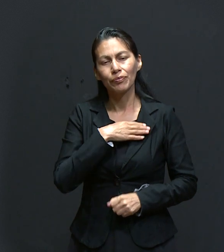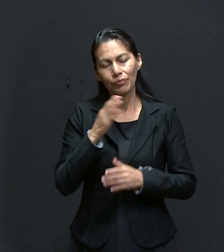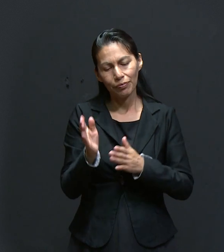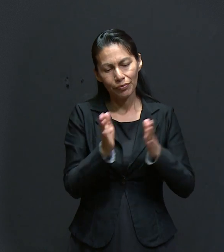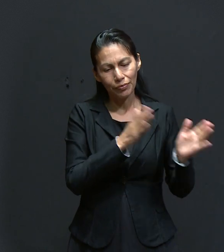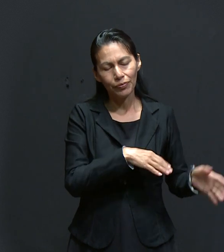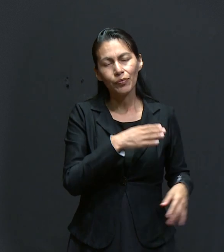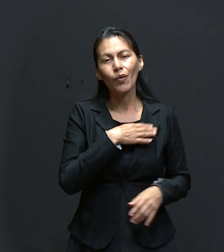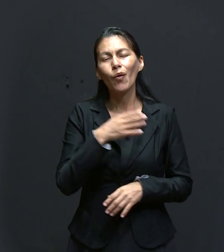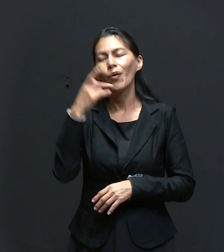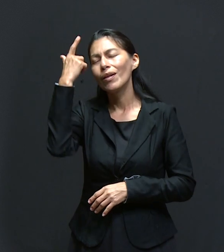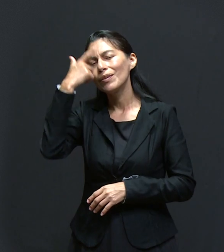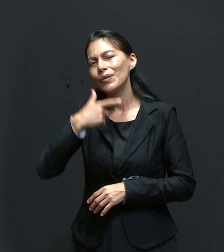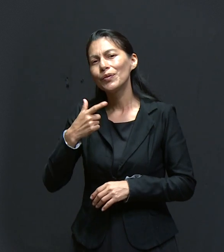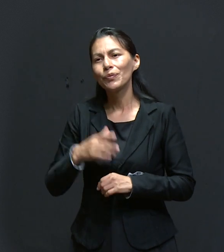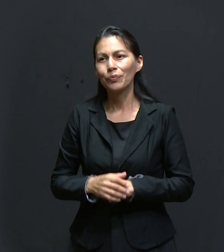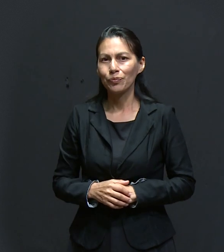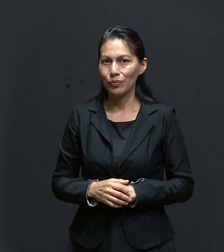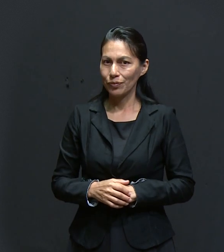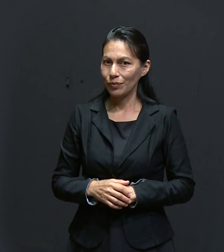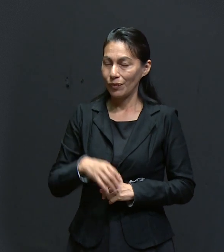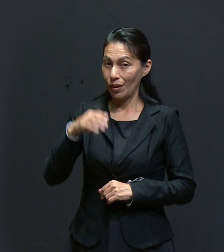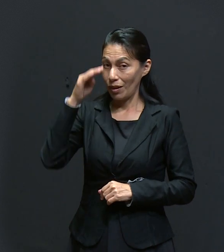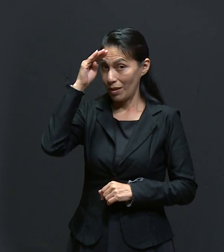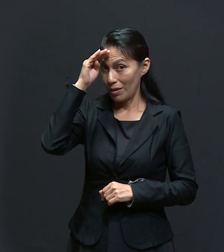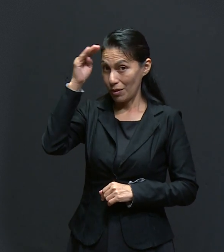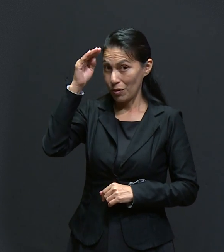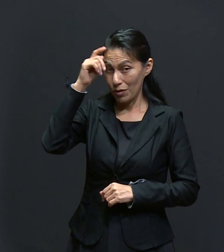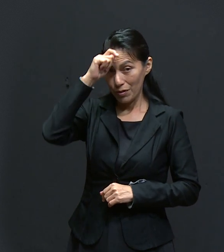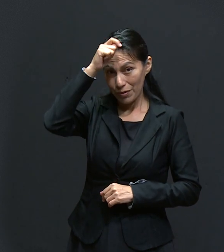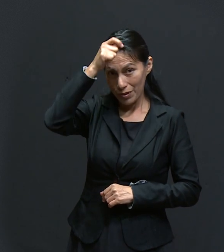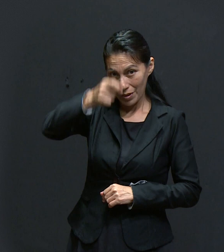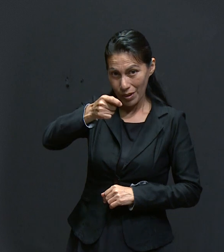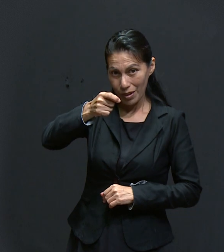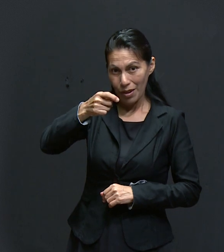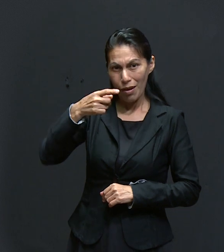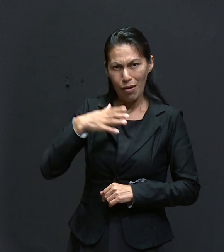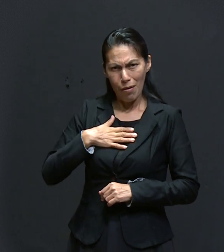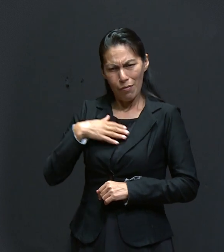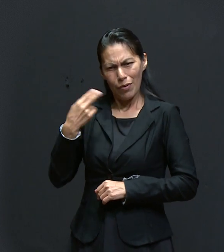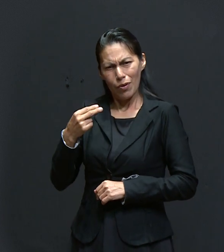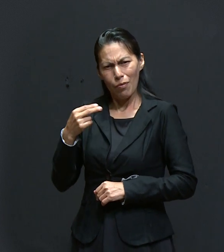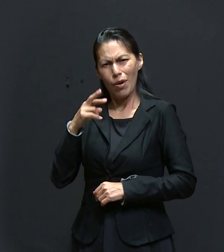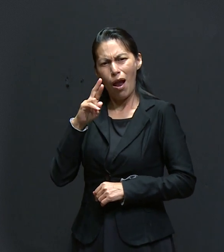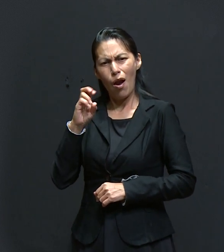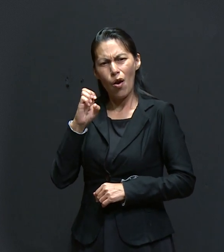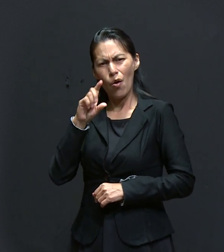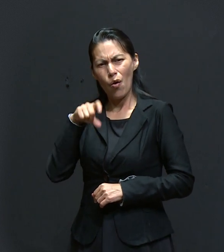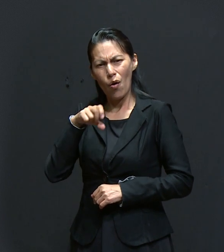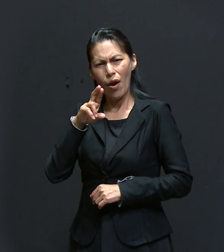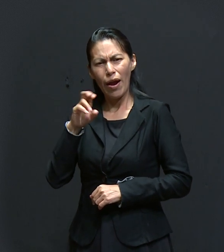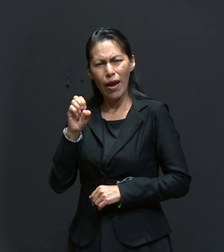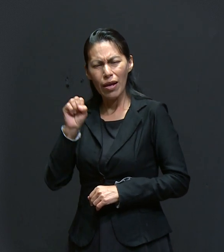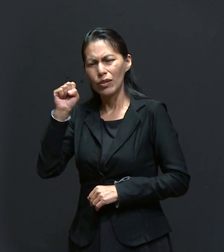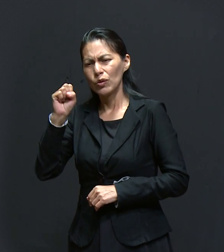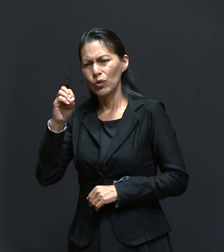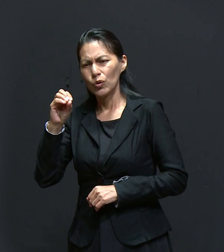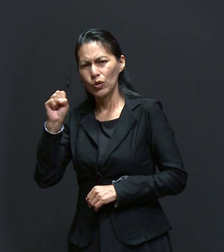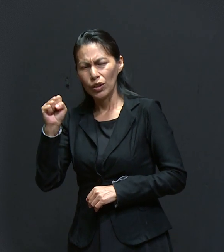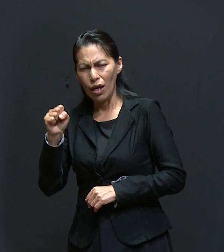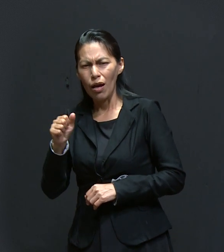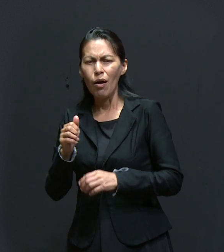buenas noches el eterno les bendiga a todos soy rock es sosa como está roque